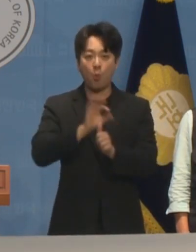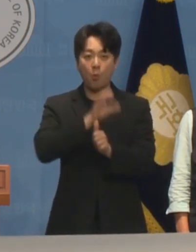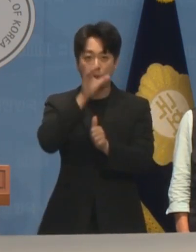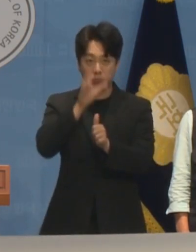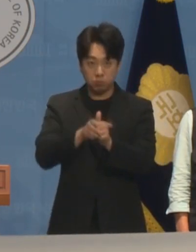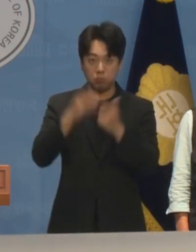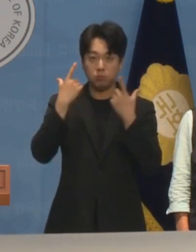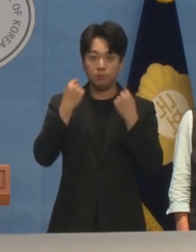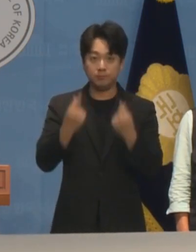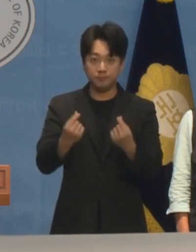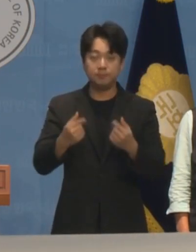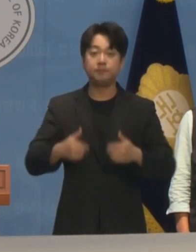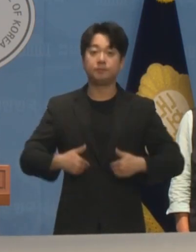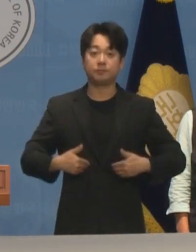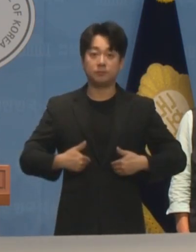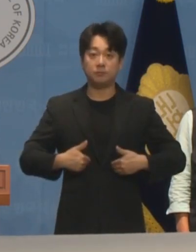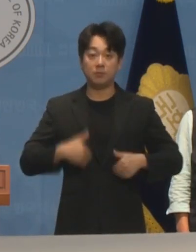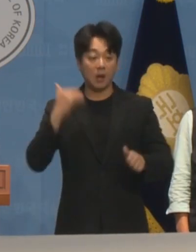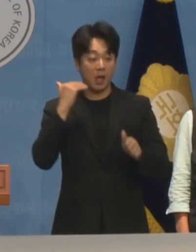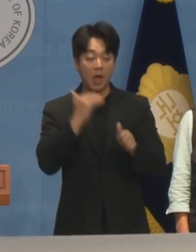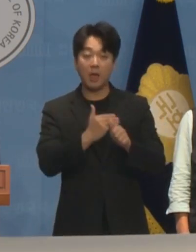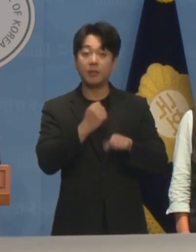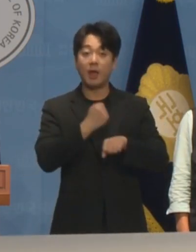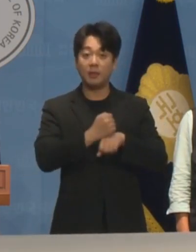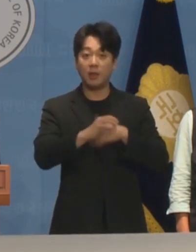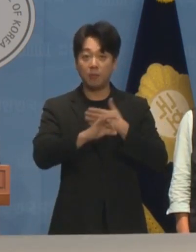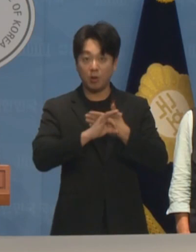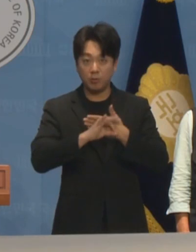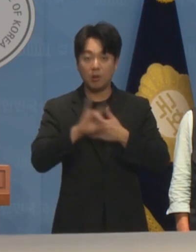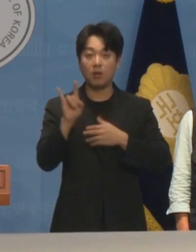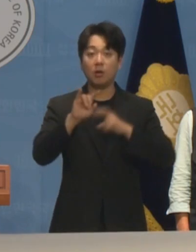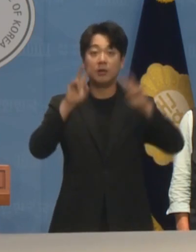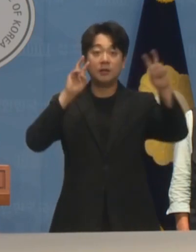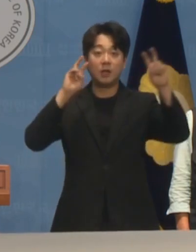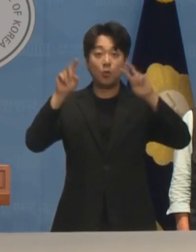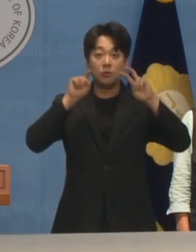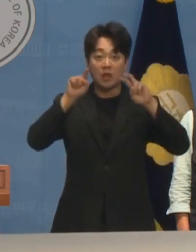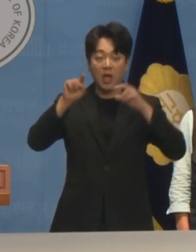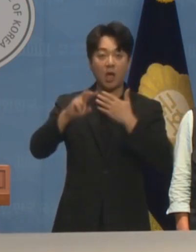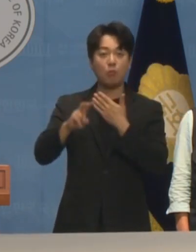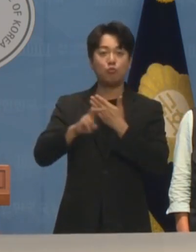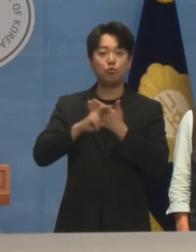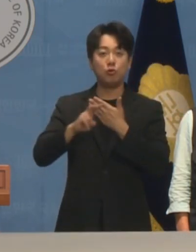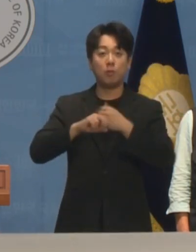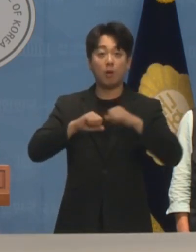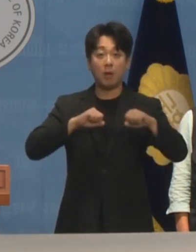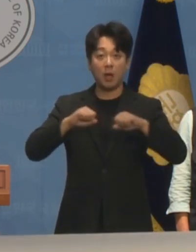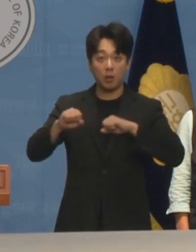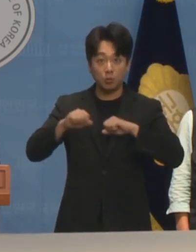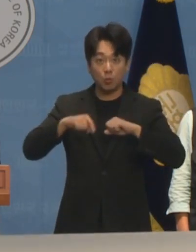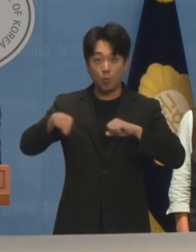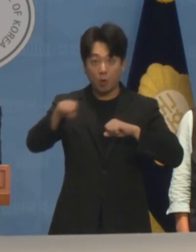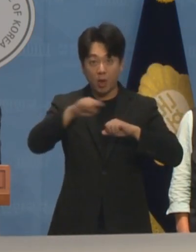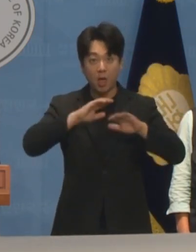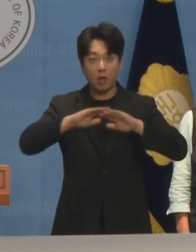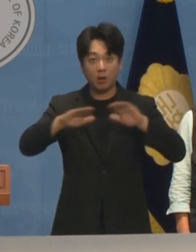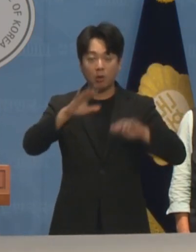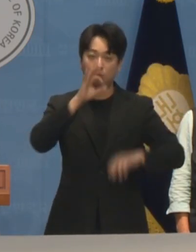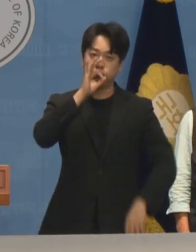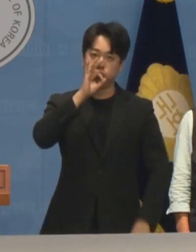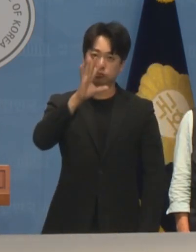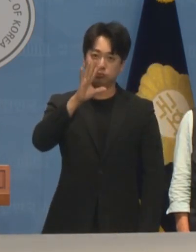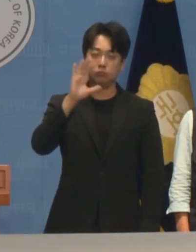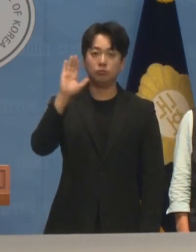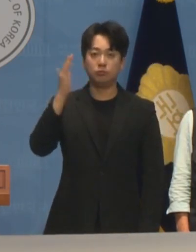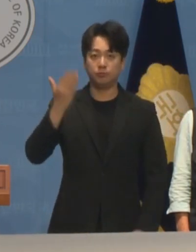이수기업 노동자를 정리해고 한다면 현대자동차가 지금까지 해온 불법 파견 해소를 위한 노력은 물거품이 될 것이며